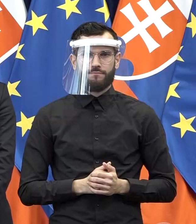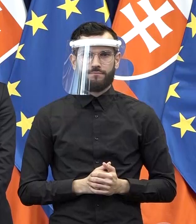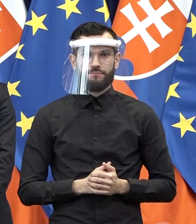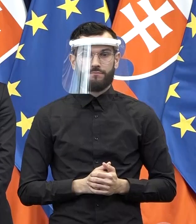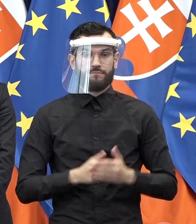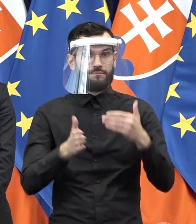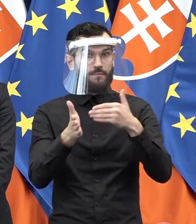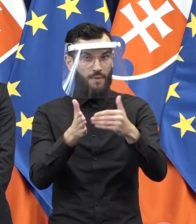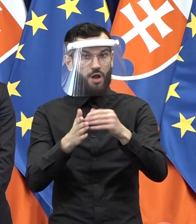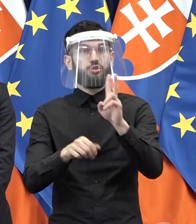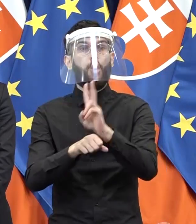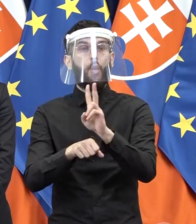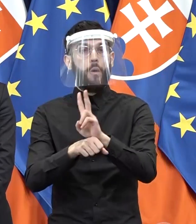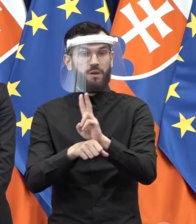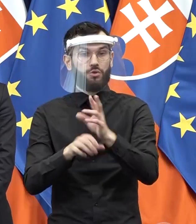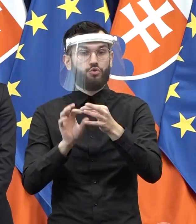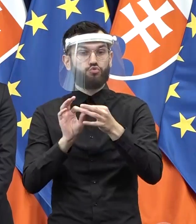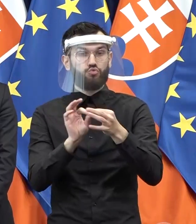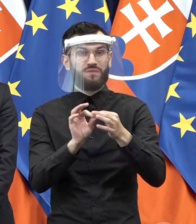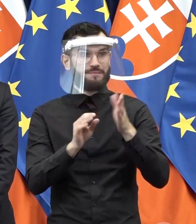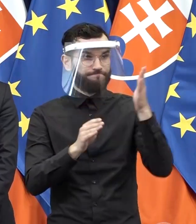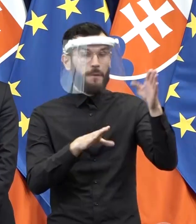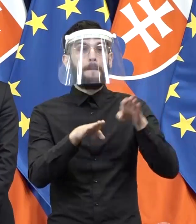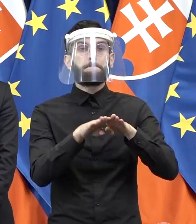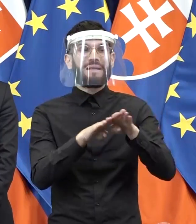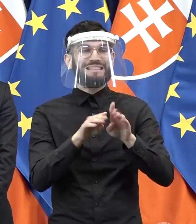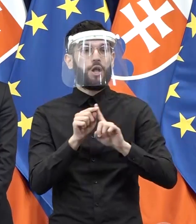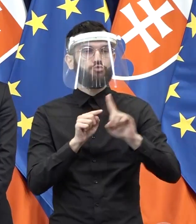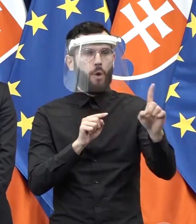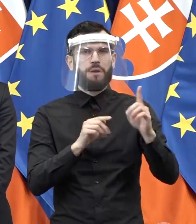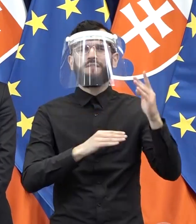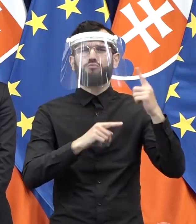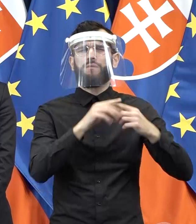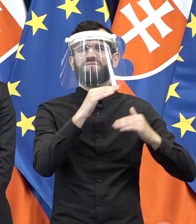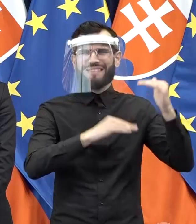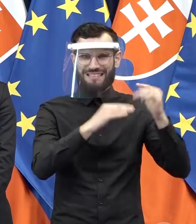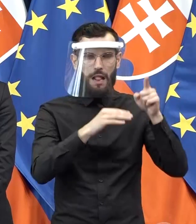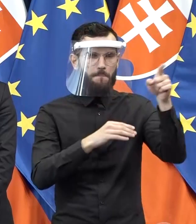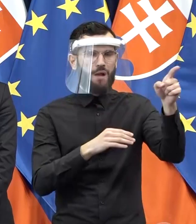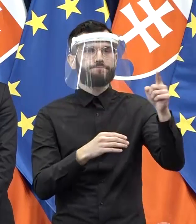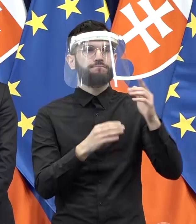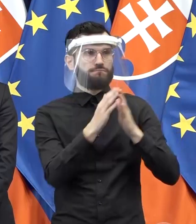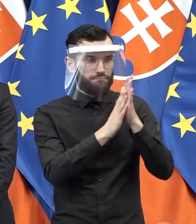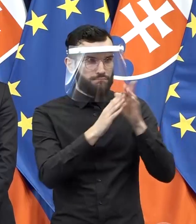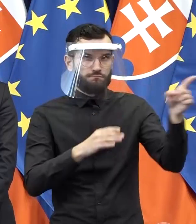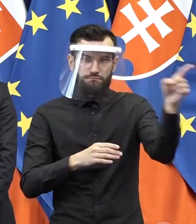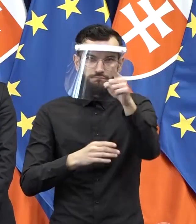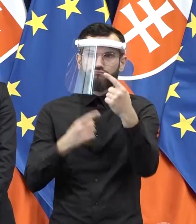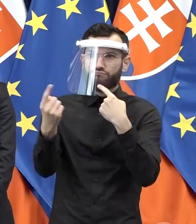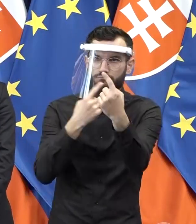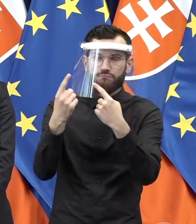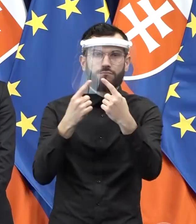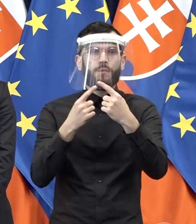Ďalšie opatrenie je zaviazať ministra dopravy a výstavby, aby vyrokoval so všetkými mobilnými